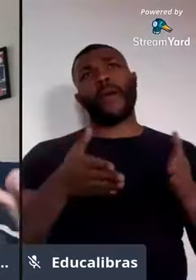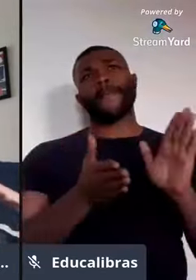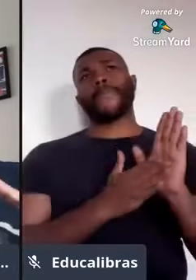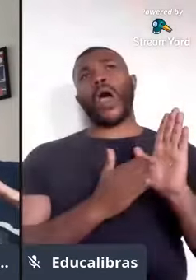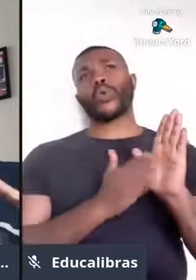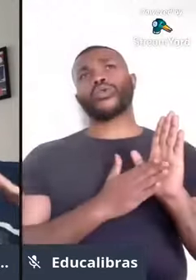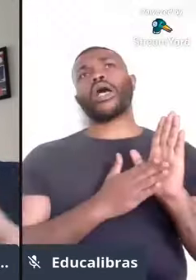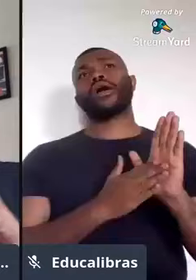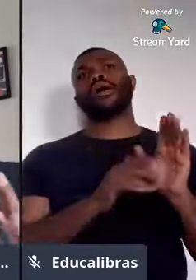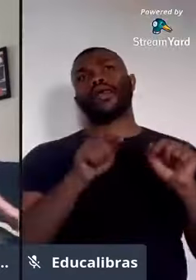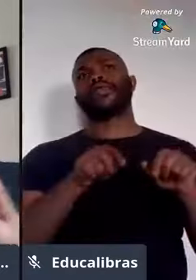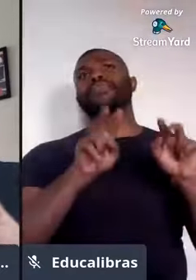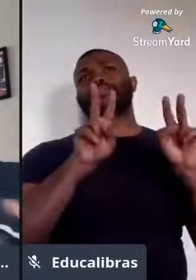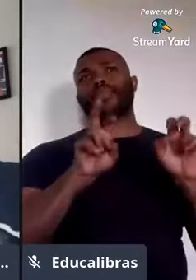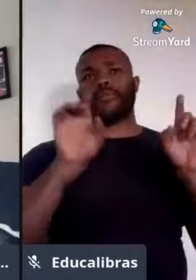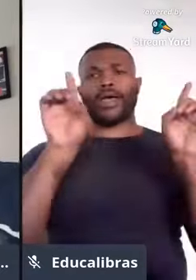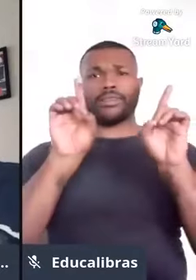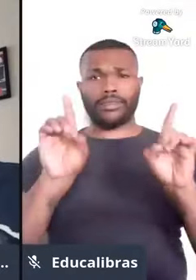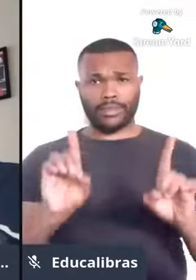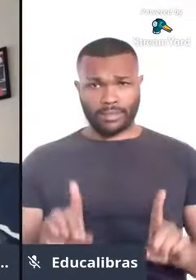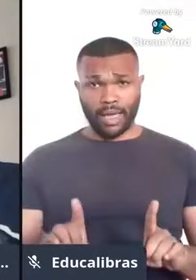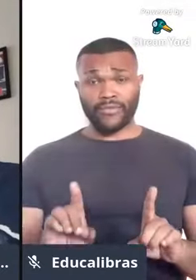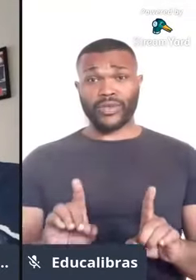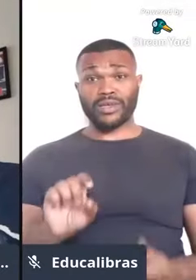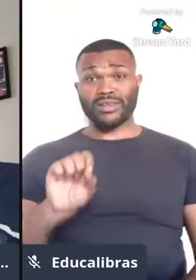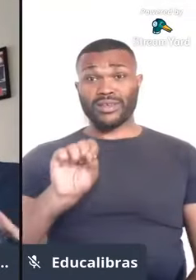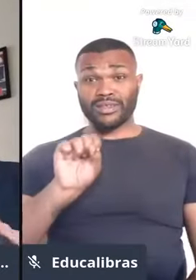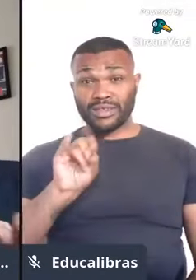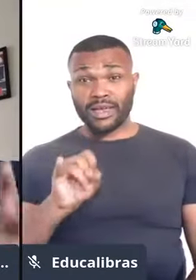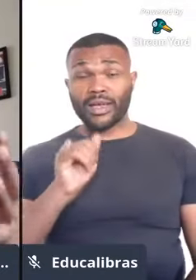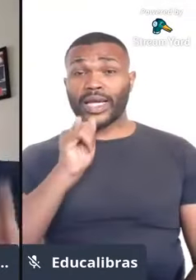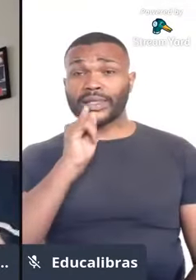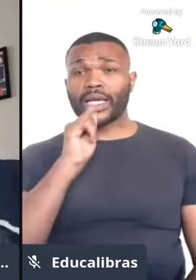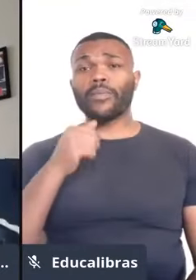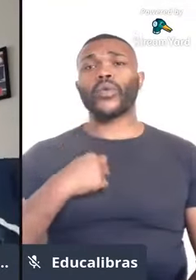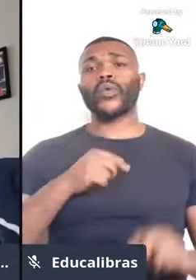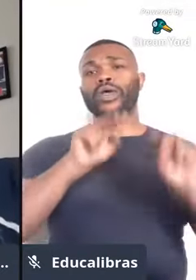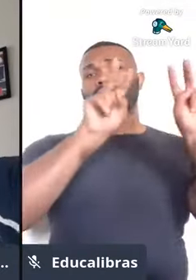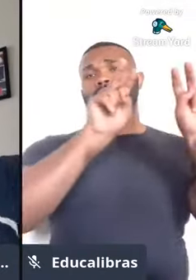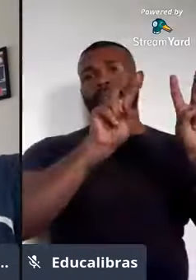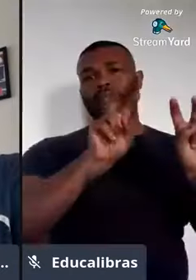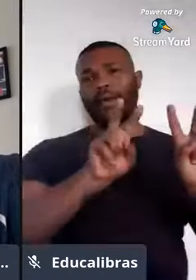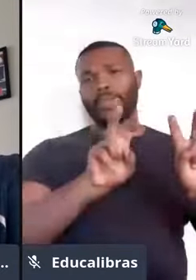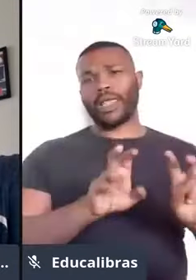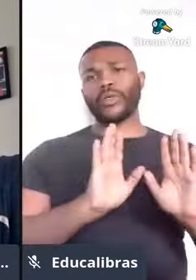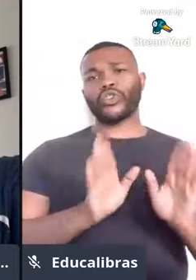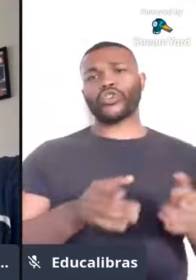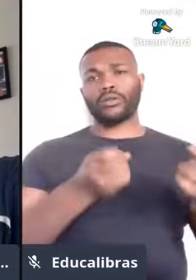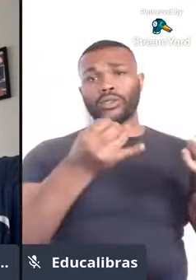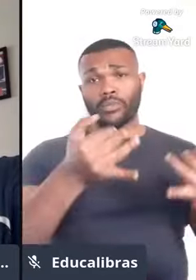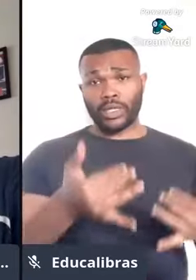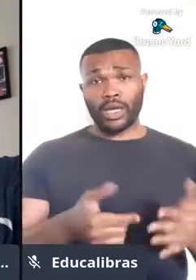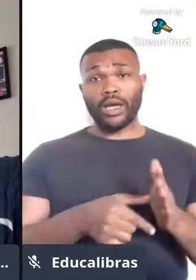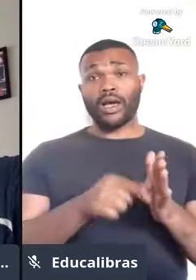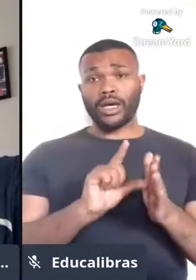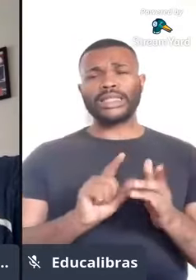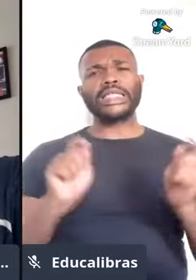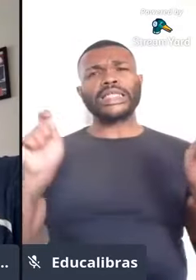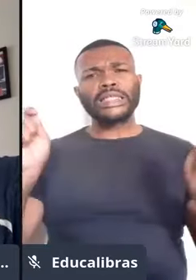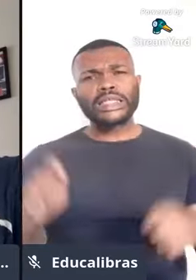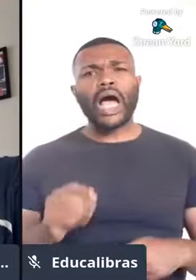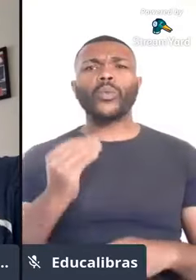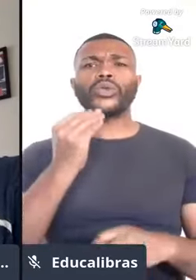deficiência. E se você pegar em todas essas editorias que eu falei, você vai encontrar possibilidades de debater temas relacionados